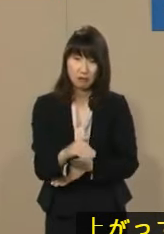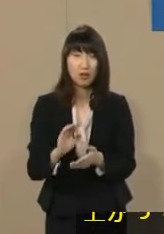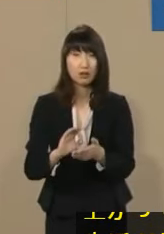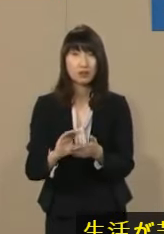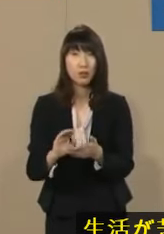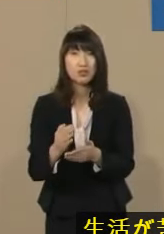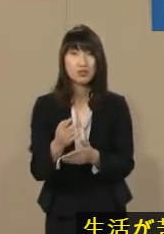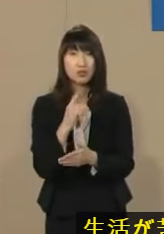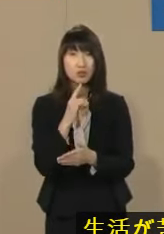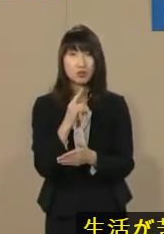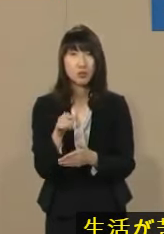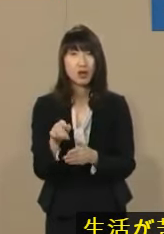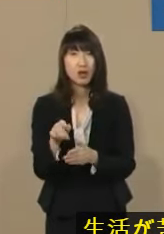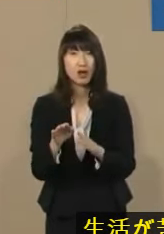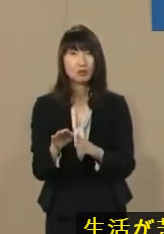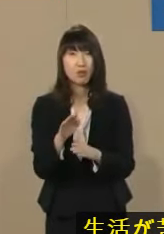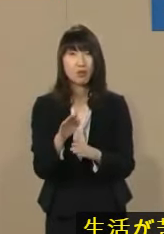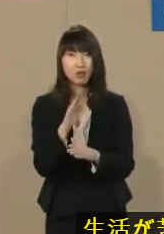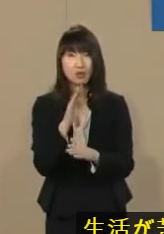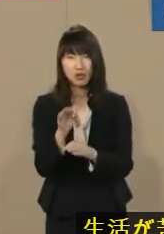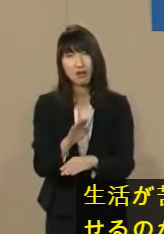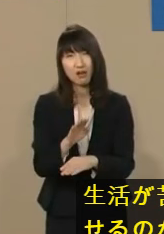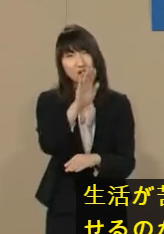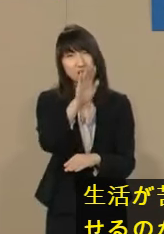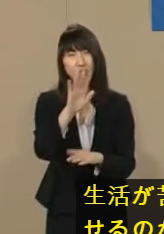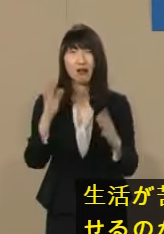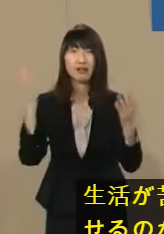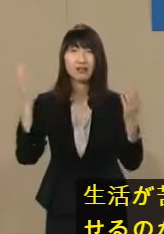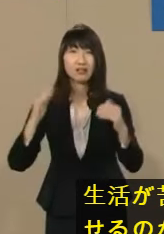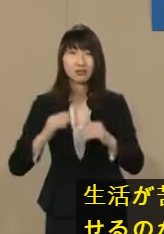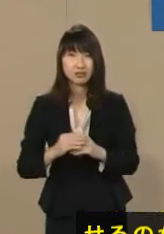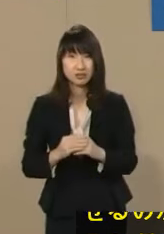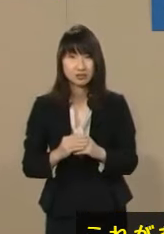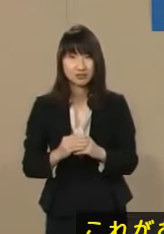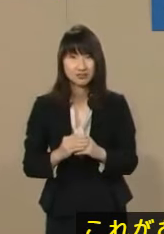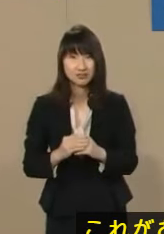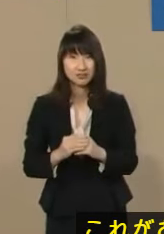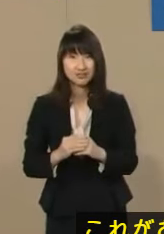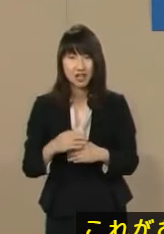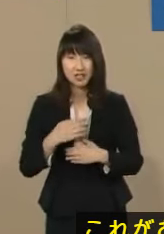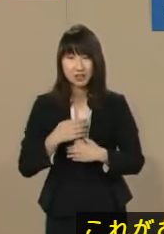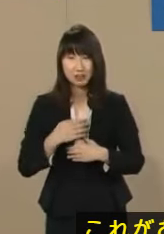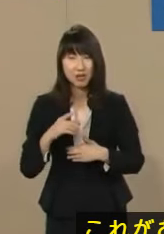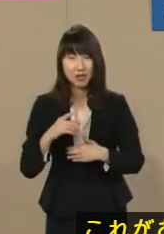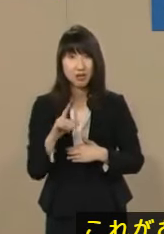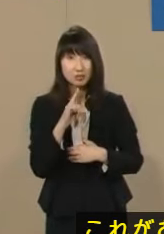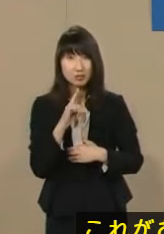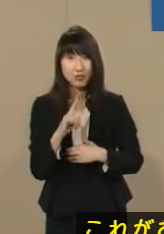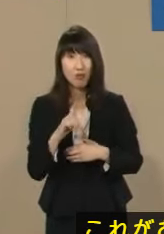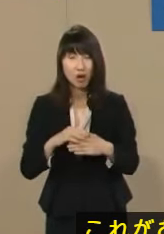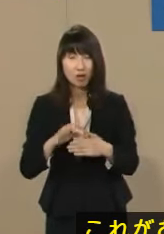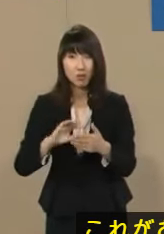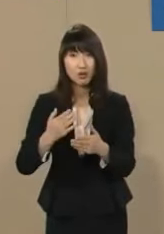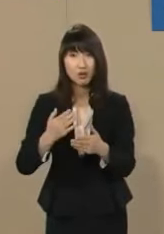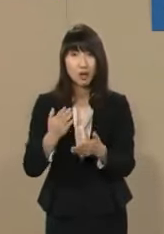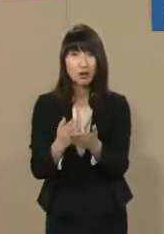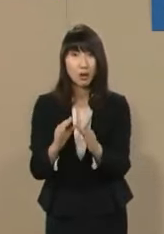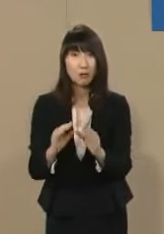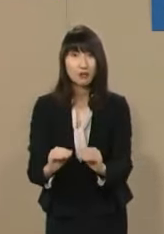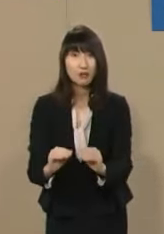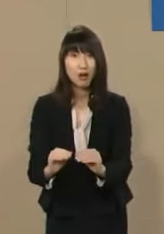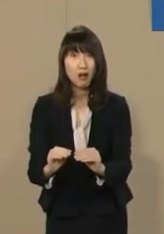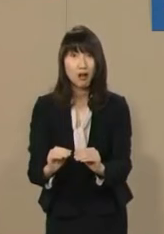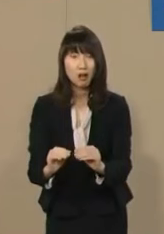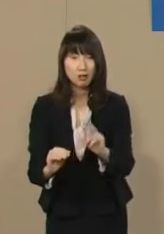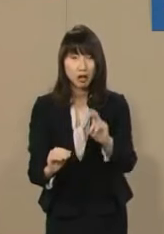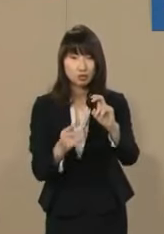税。これがある限り本当の好景気はあなたのもとにはやってこない。ここで心配になるのが、じゃあ消費税をやめてもその